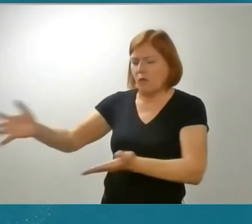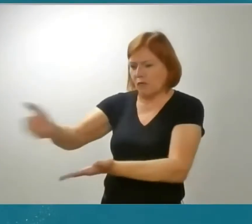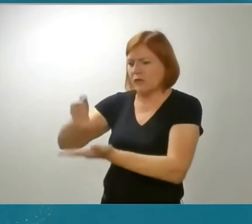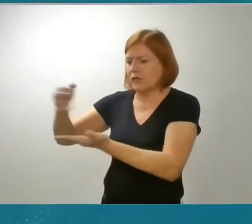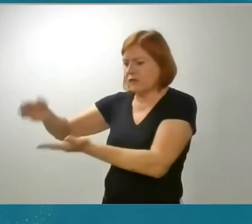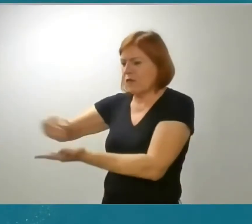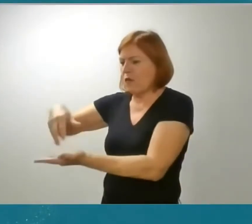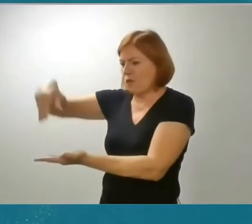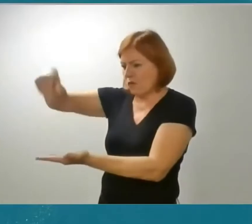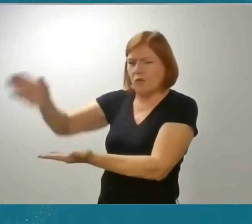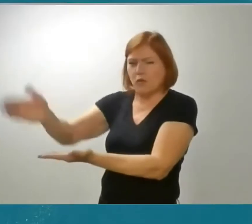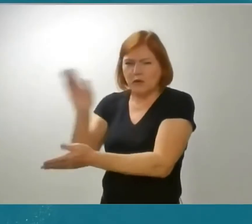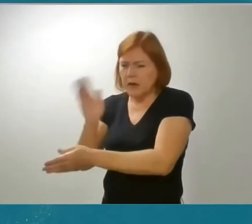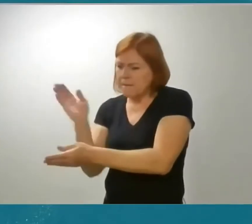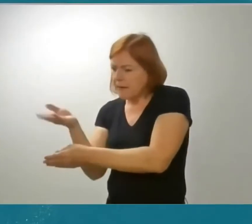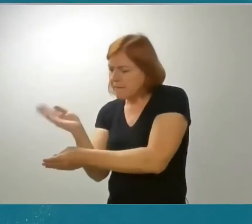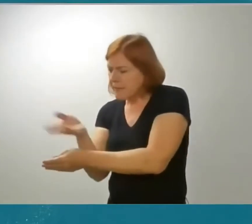é?